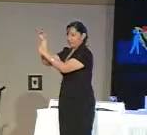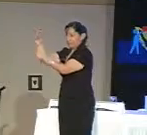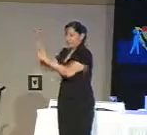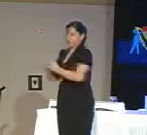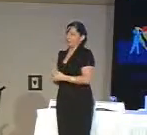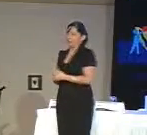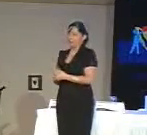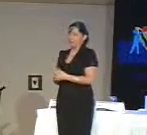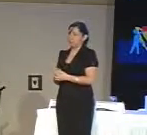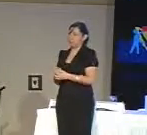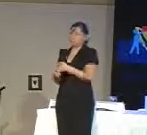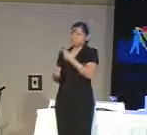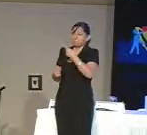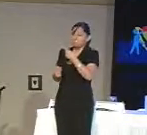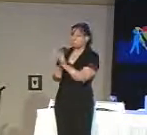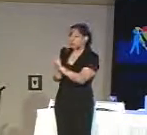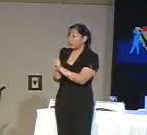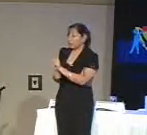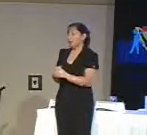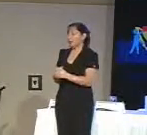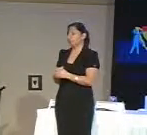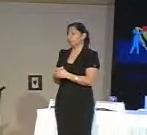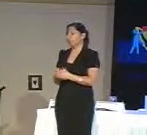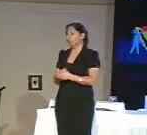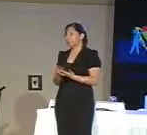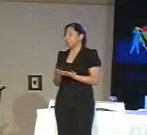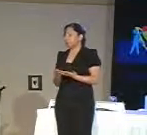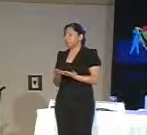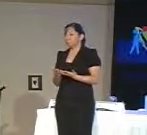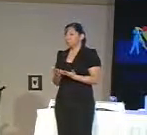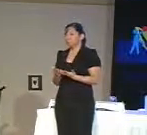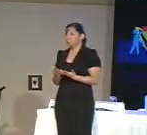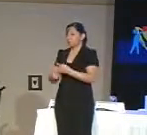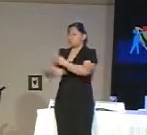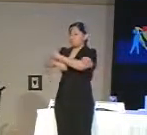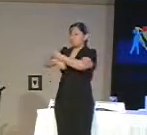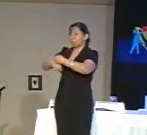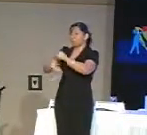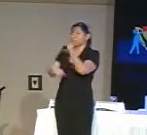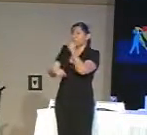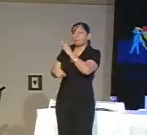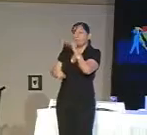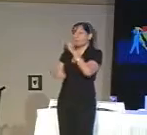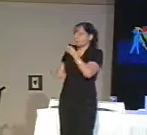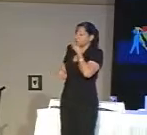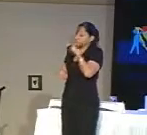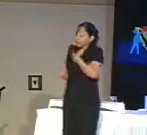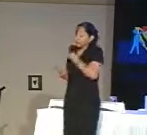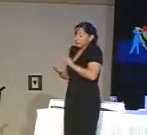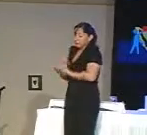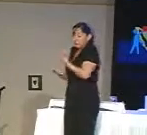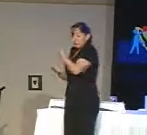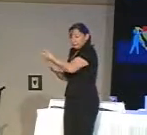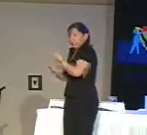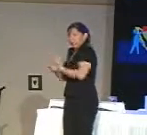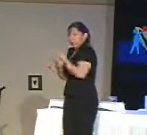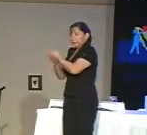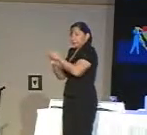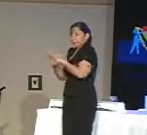Finalmente los que siguen absorbiendo estos costos, las familias y las